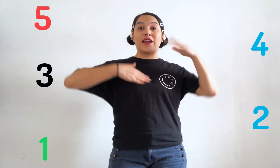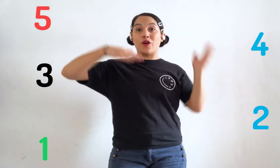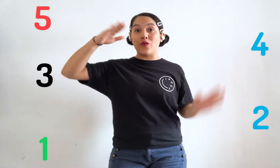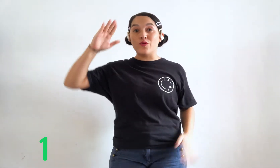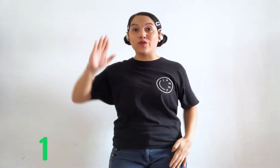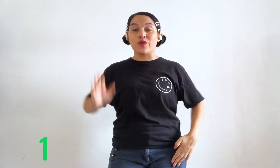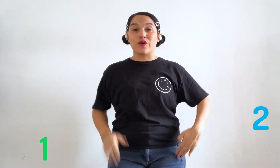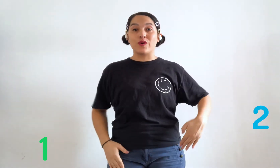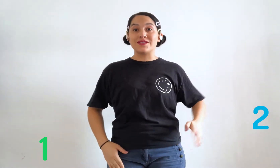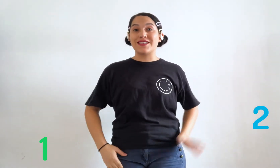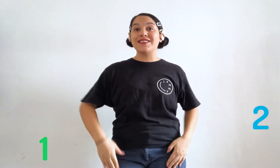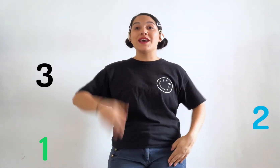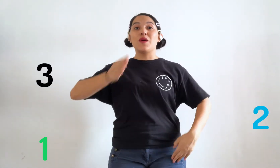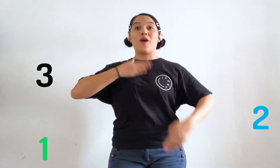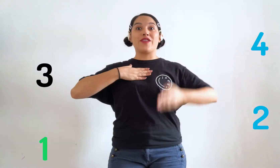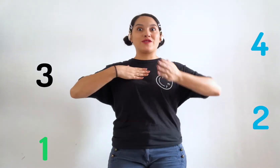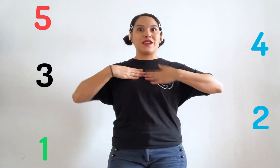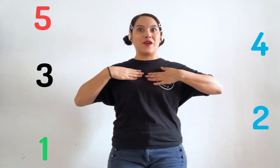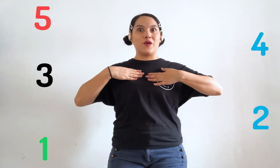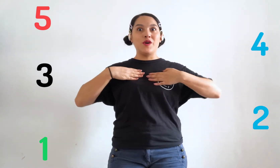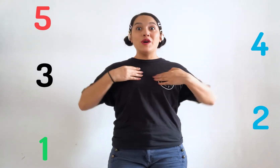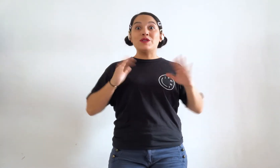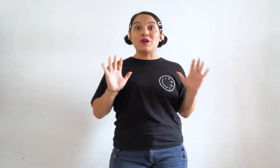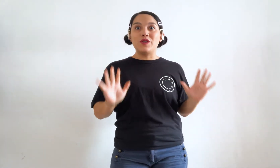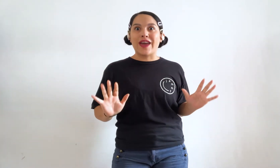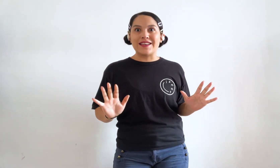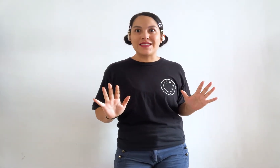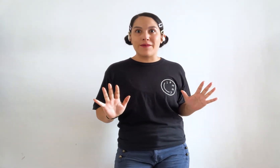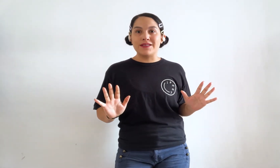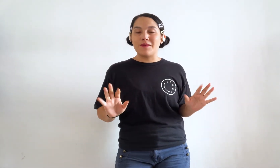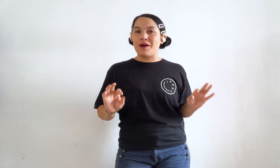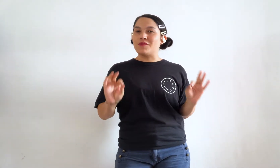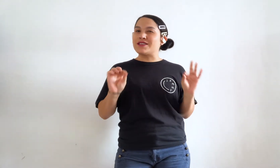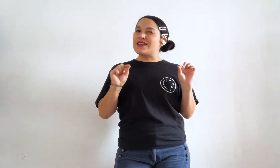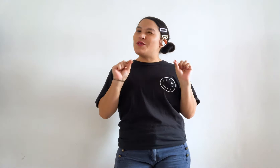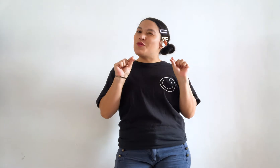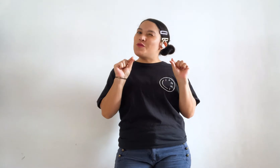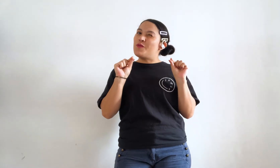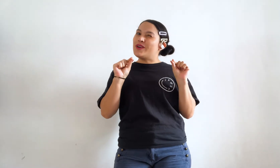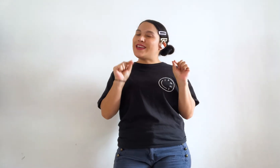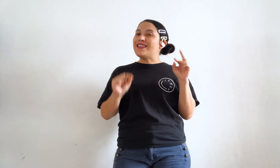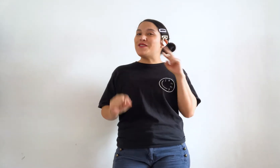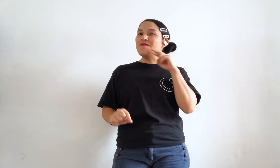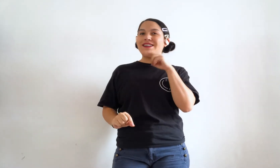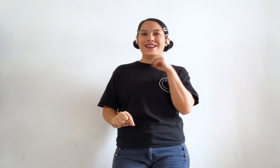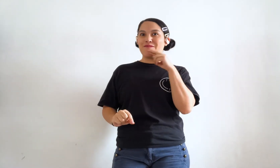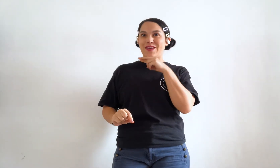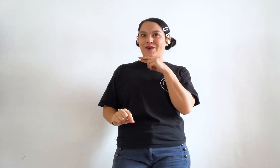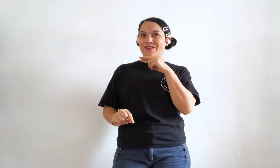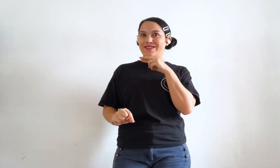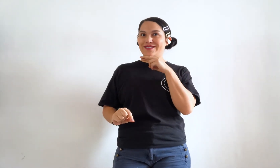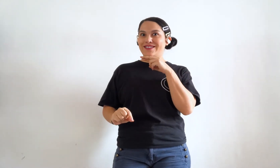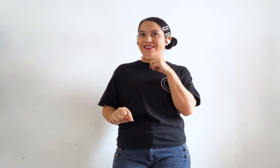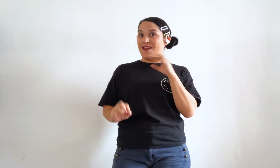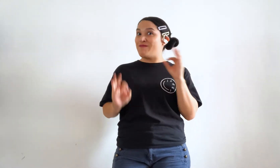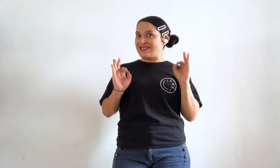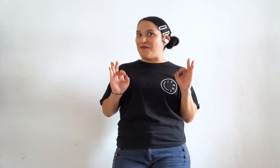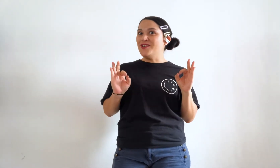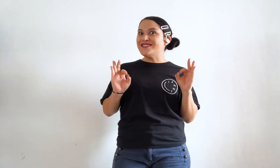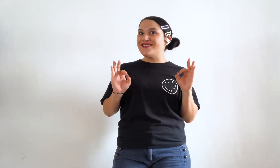5, 1, 2, 3, 4, 5. Solo que esta vez vamos a hacerlo un poquito más rápido. ¿Empezamos?